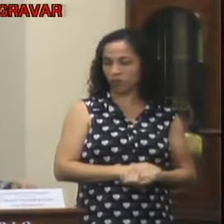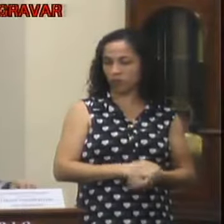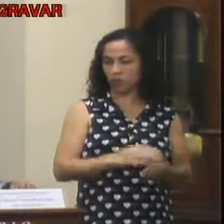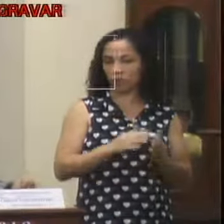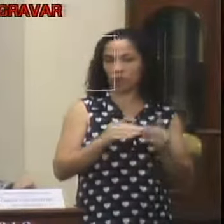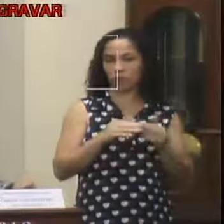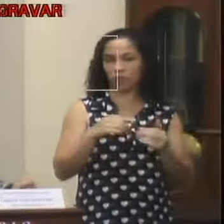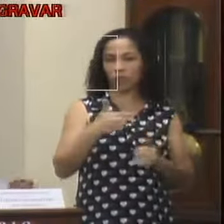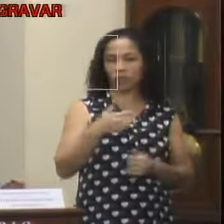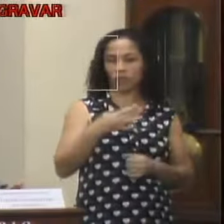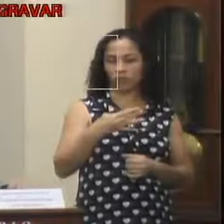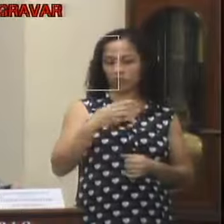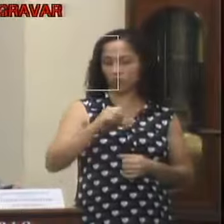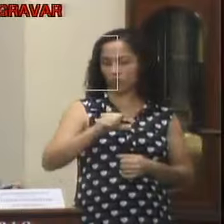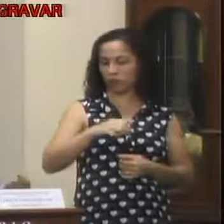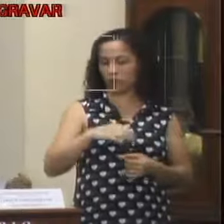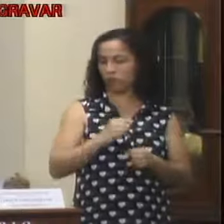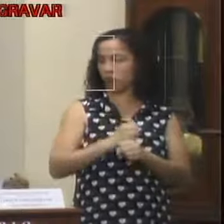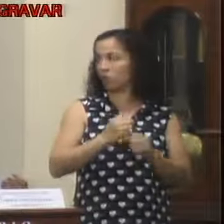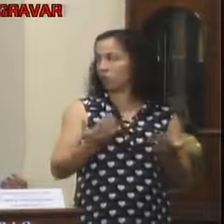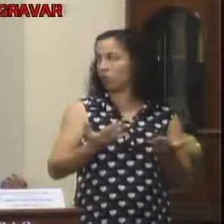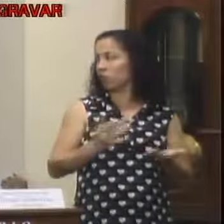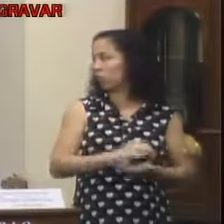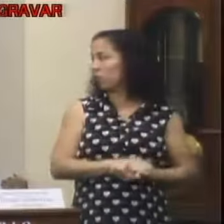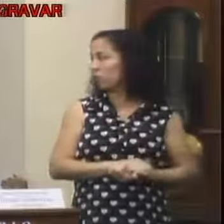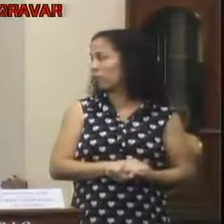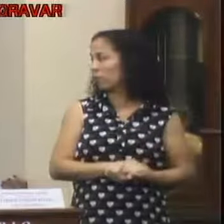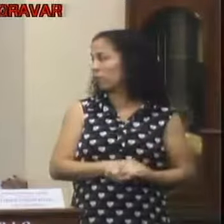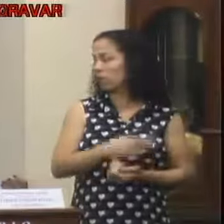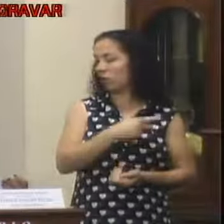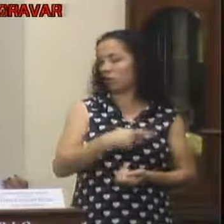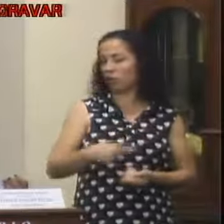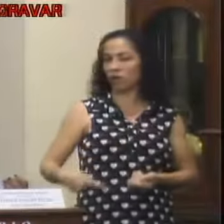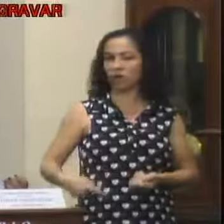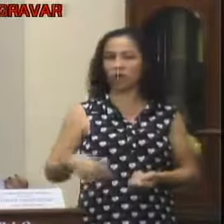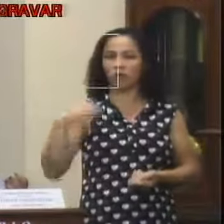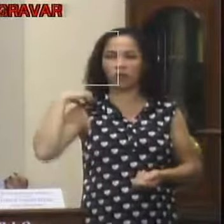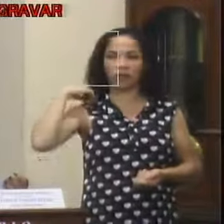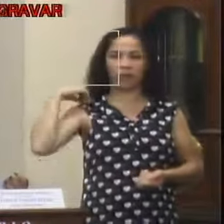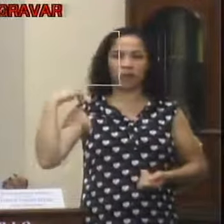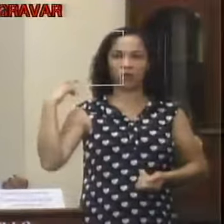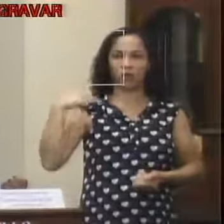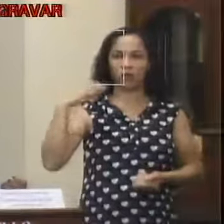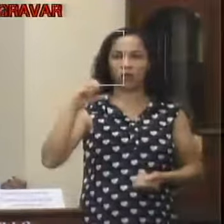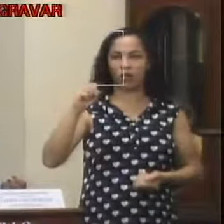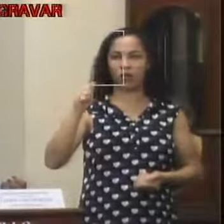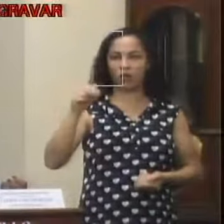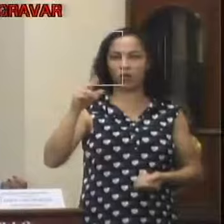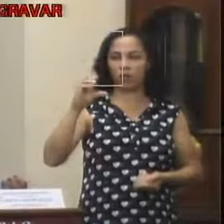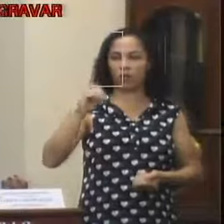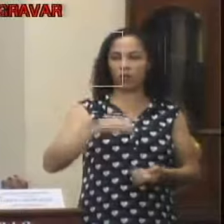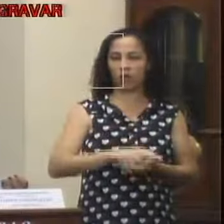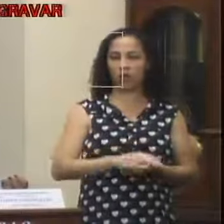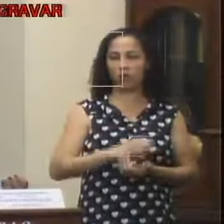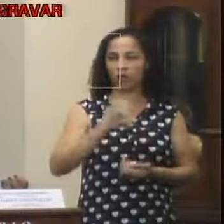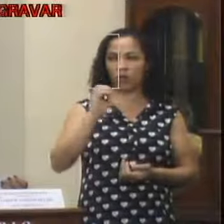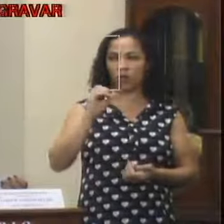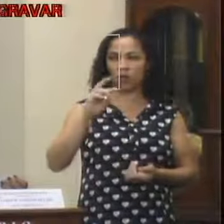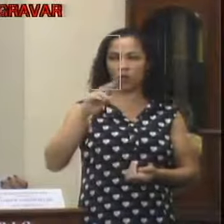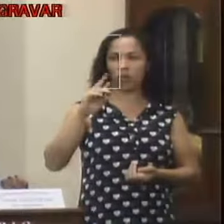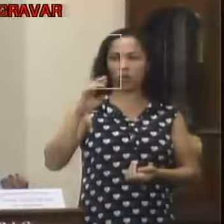Indicação número 149 de 2018. Excelentíssimo senhor presidente da Câmara Municipal de Valença, vereador Saulo Corrêa. O vereador Pedro Paulo